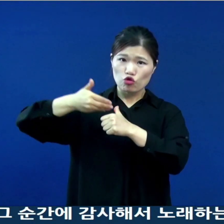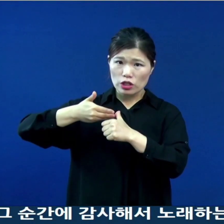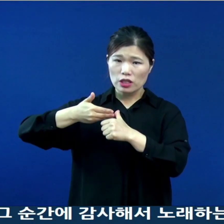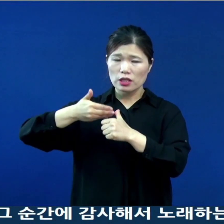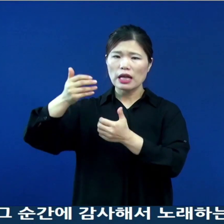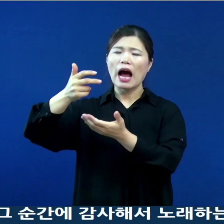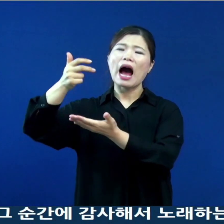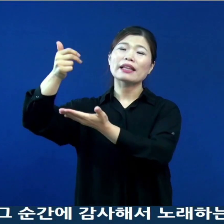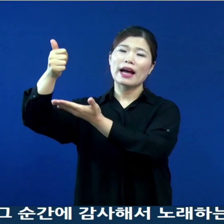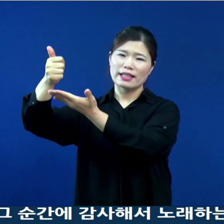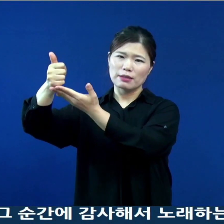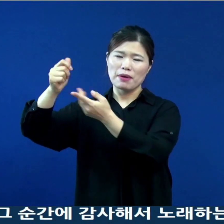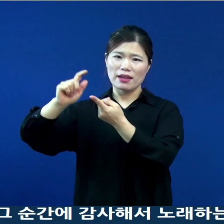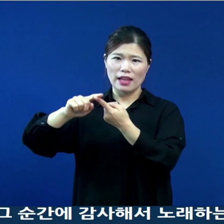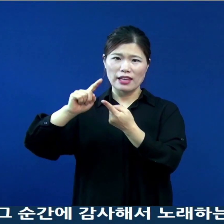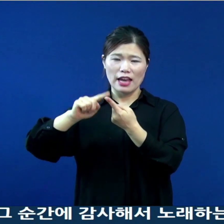하나님을